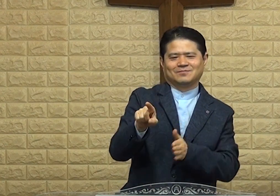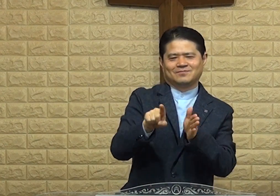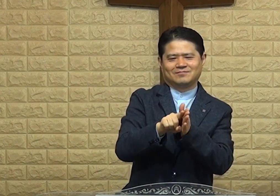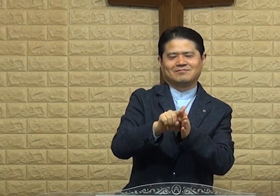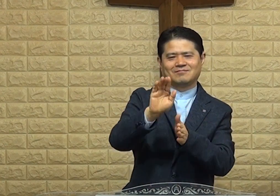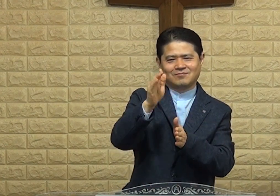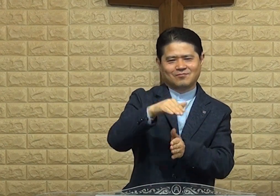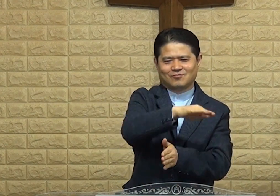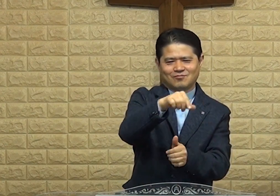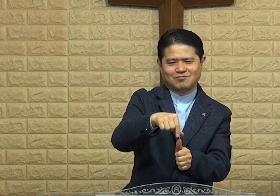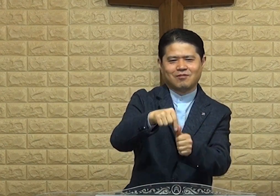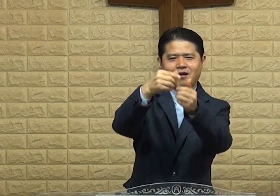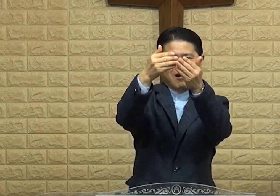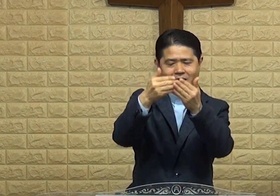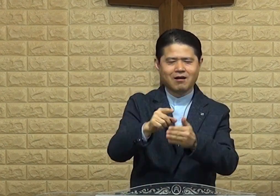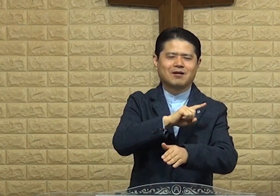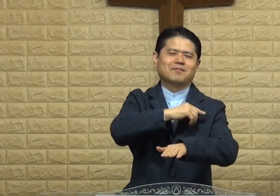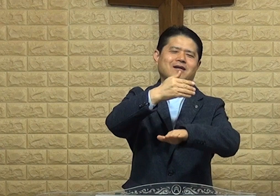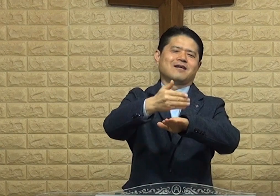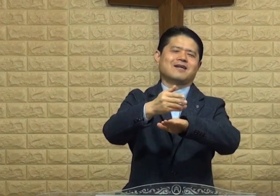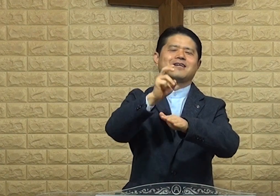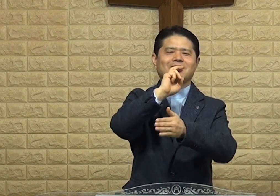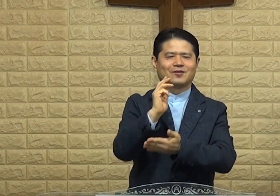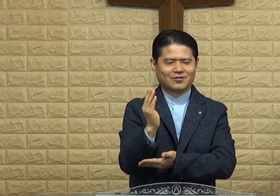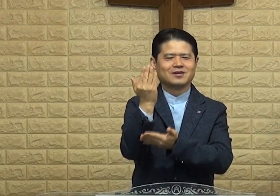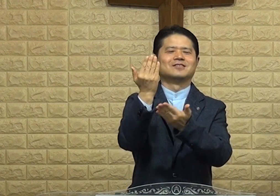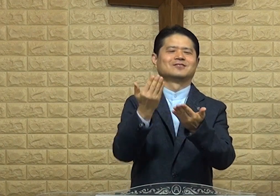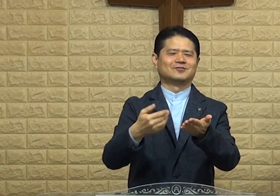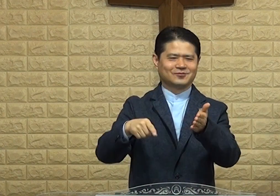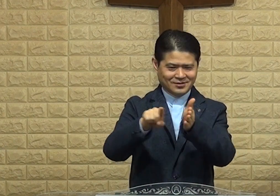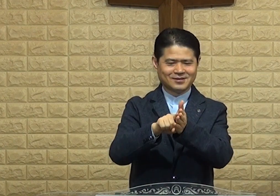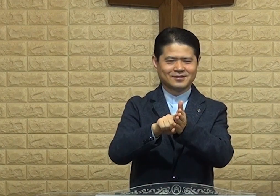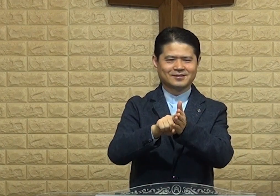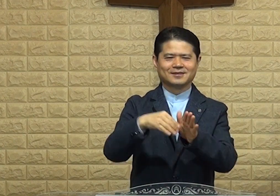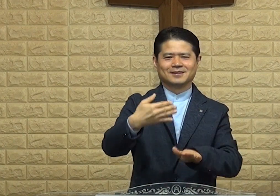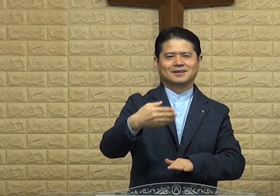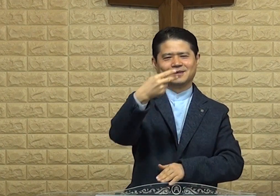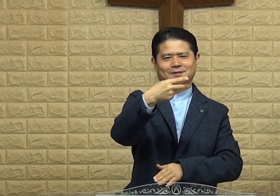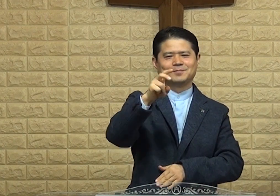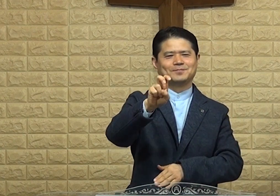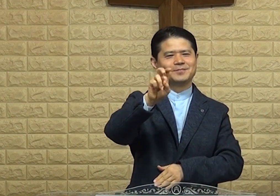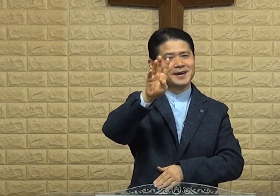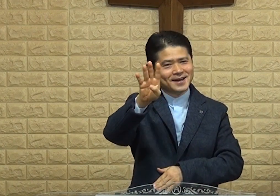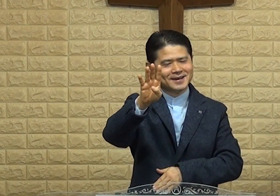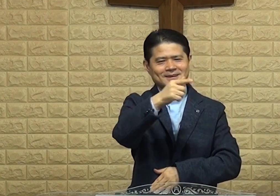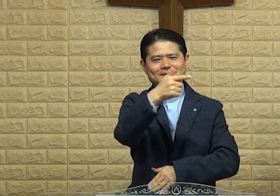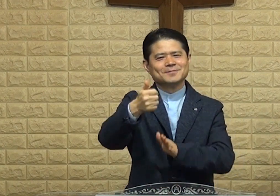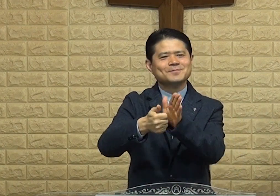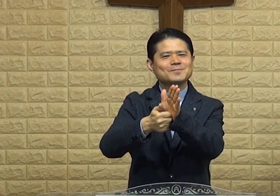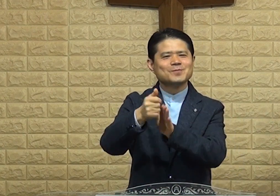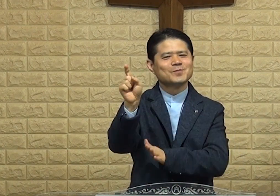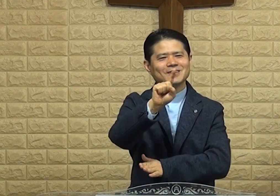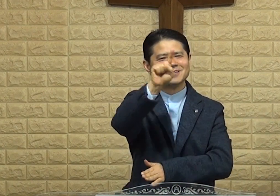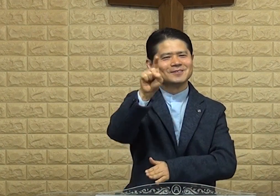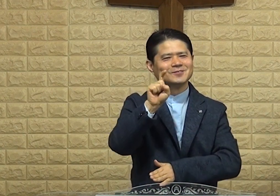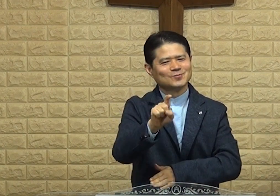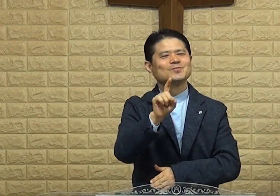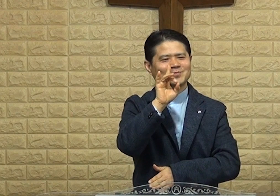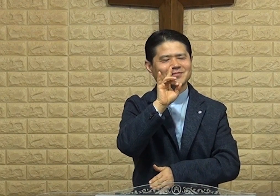살 수 있고 그 믿음으로 우리가 구원을 받는 것이 가장 큰 기쁨입니다. 그래서 2024년 가장 큰